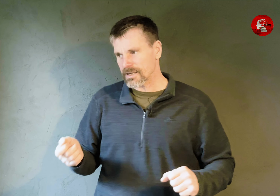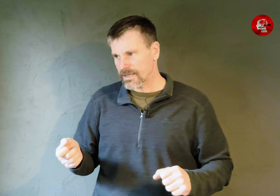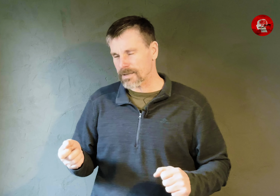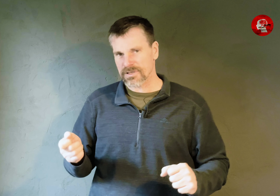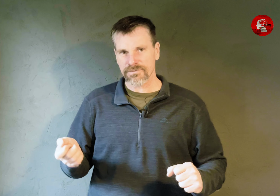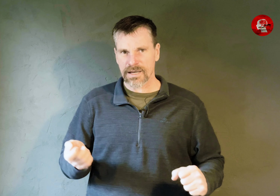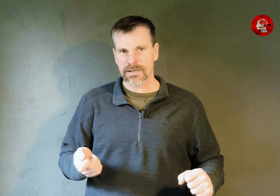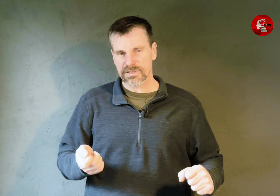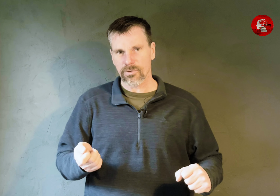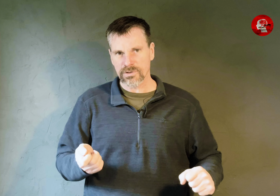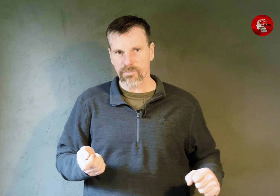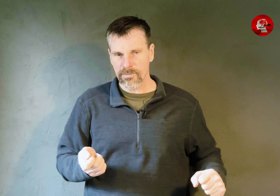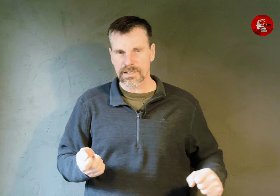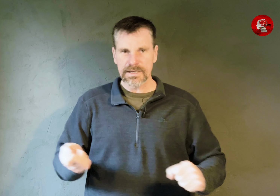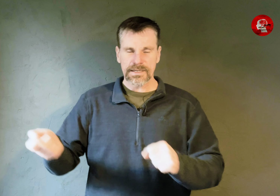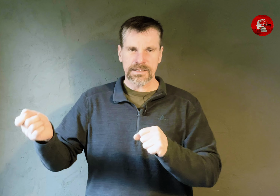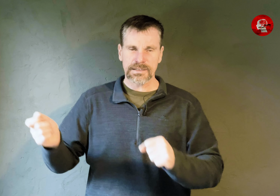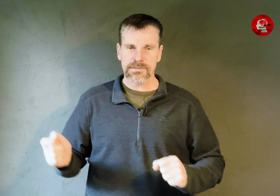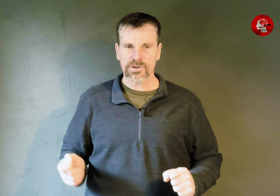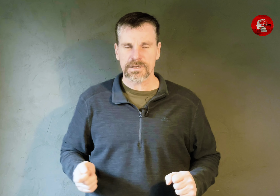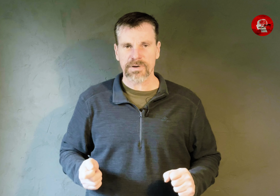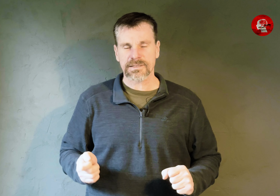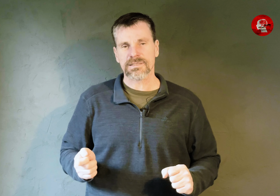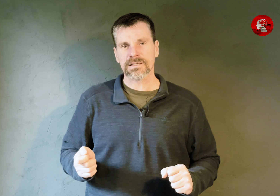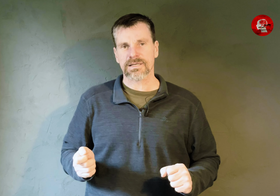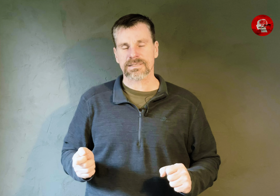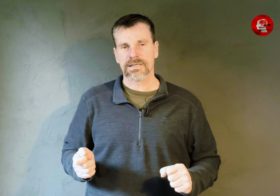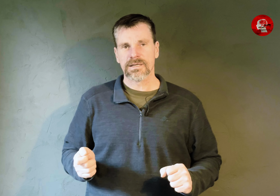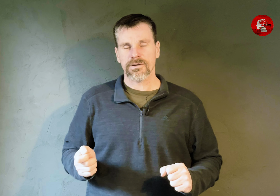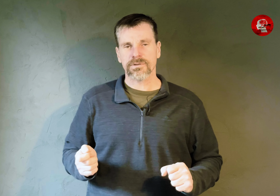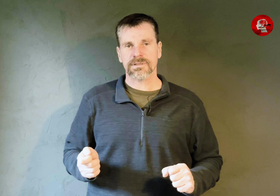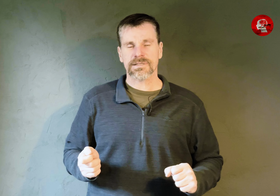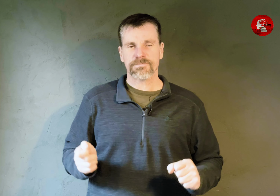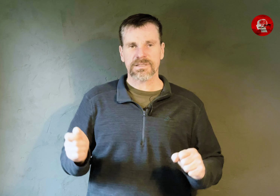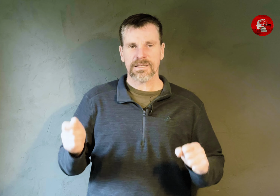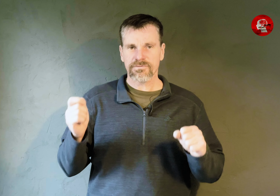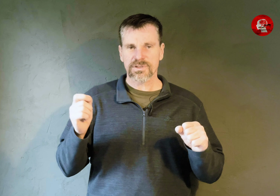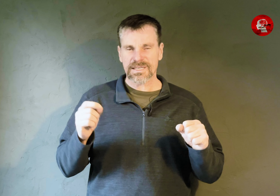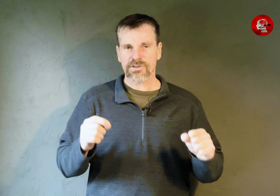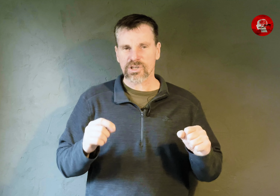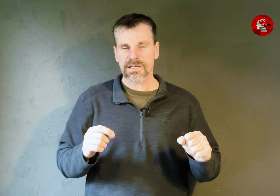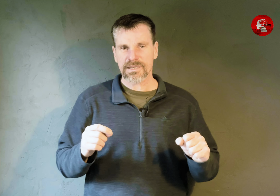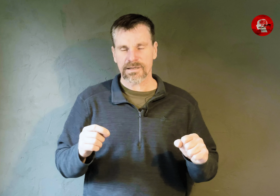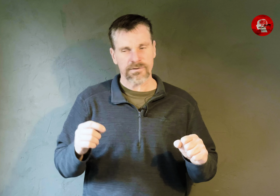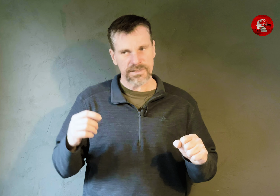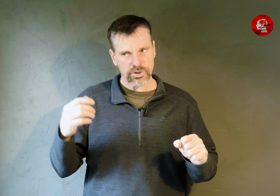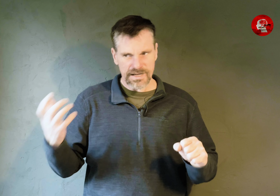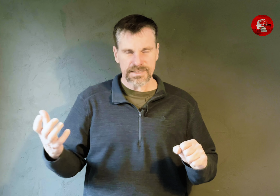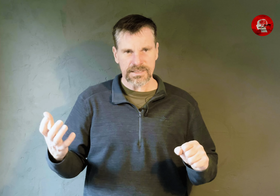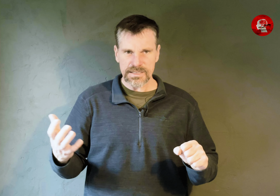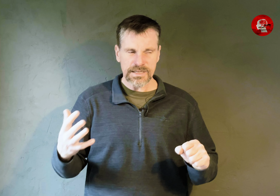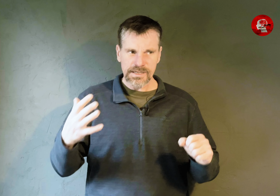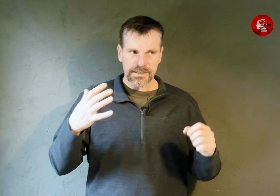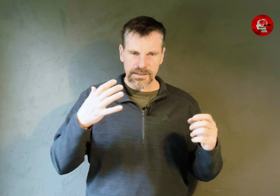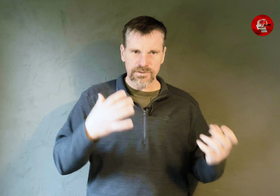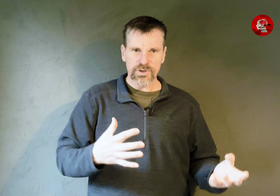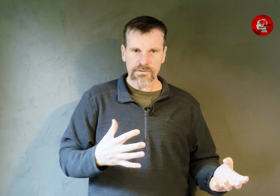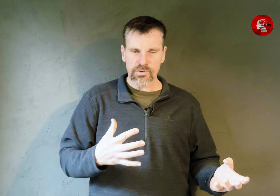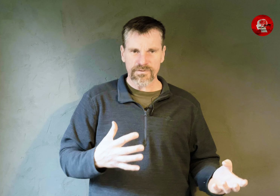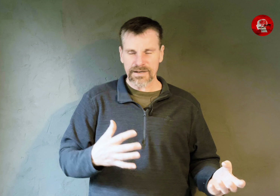ich habe hier eine pfeile mit einer roten bommel die möchte ich patentieren lassen und das patent wird sehr wahrscheinlich auch wenn es schwachsinn ist durchgewunken werden